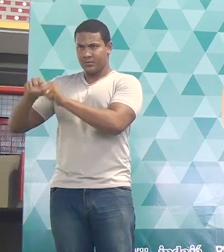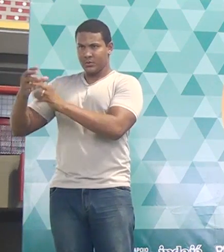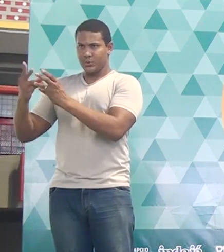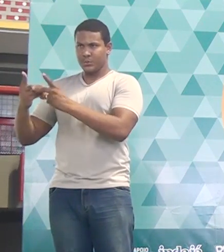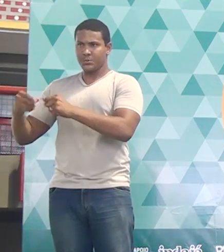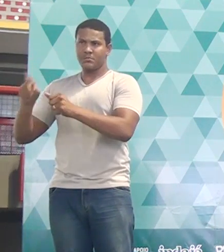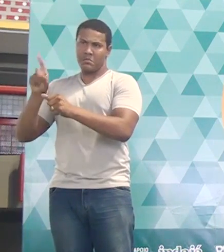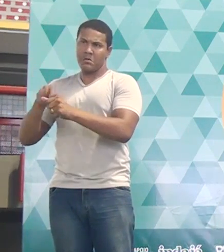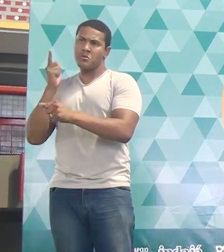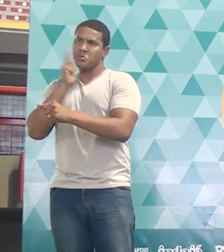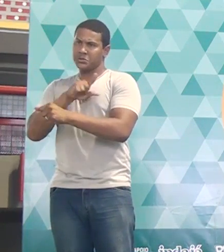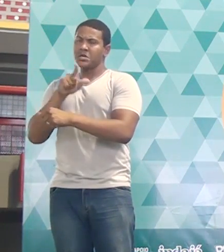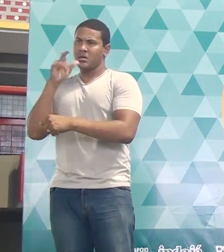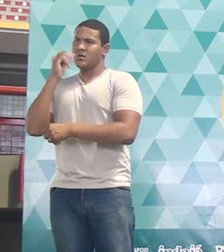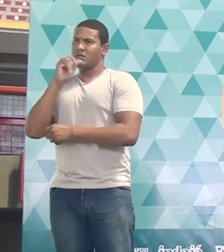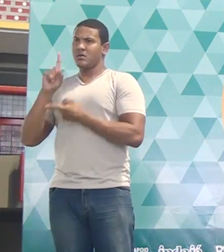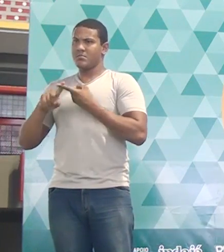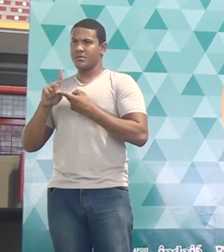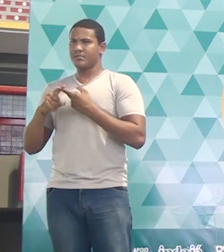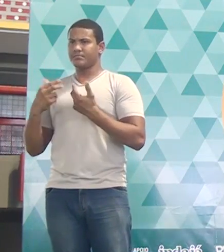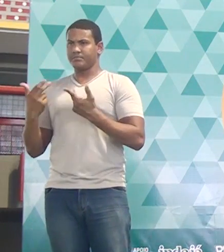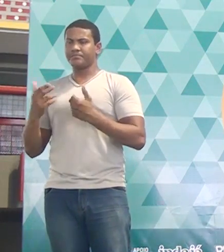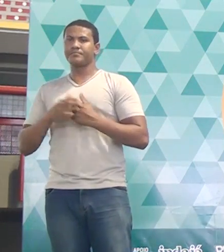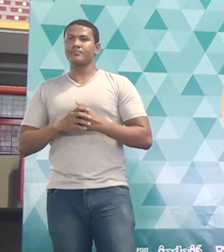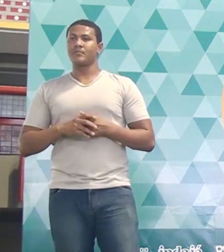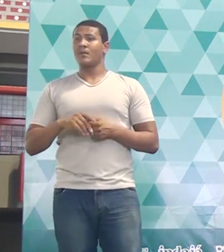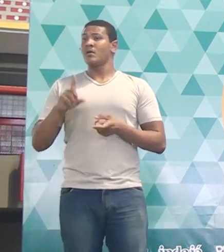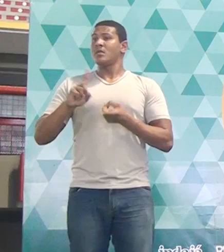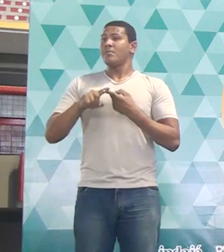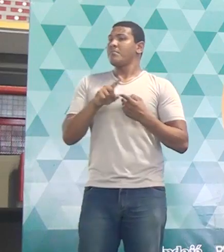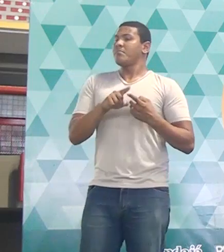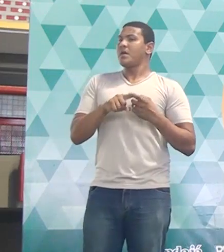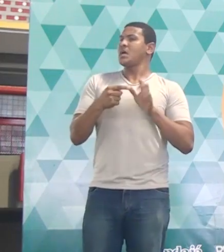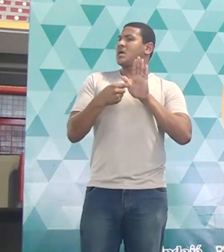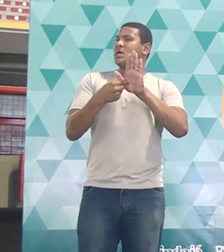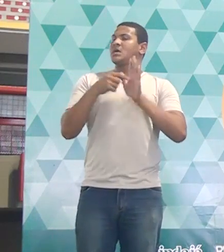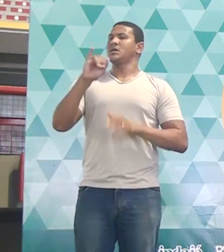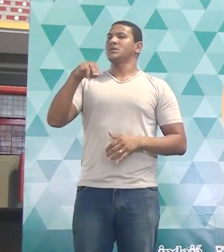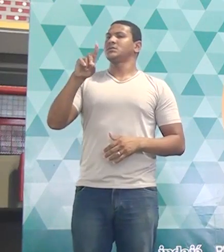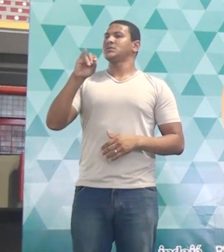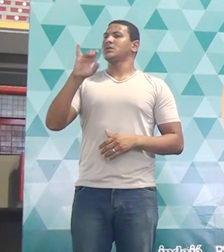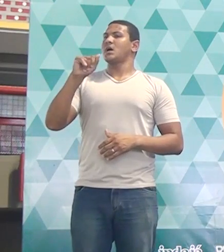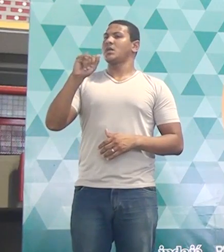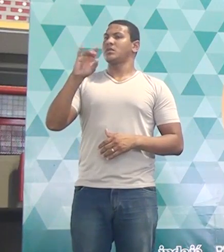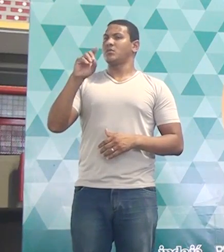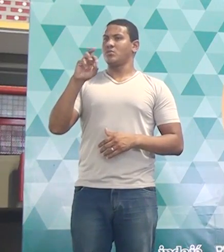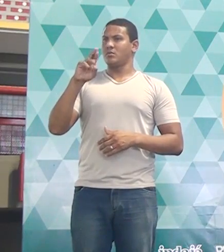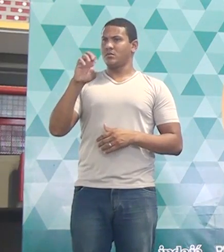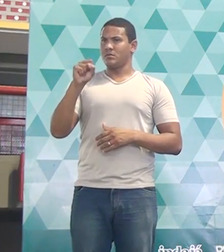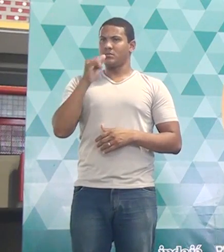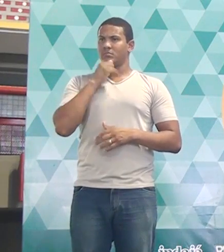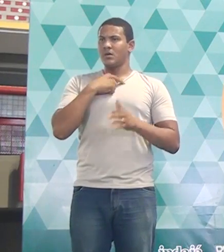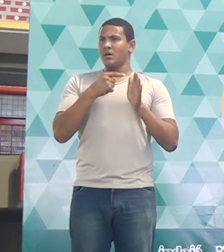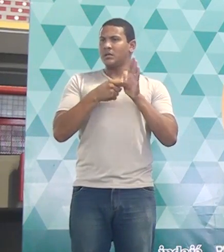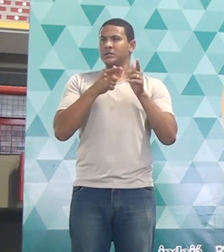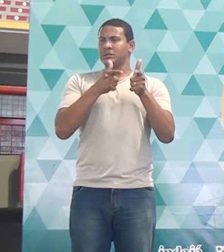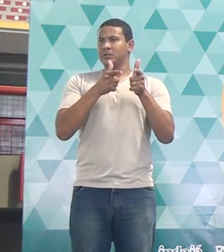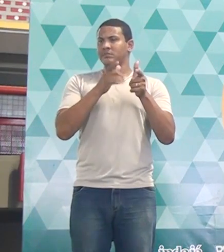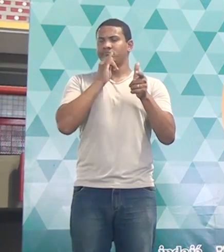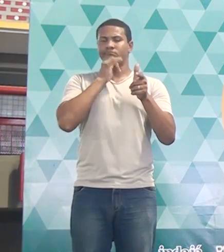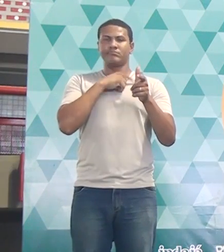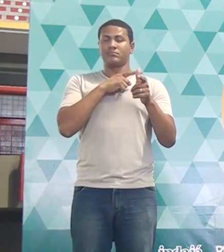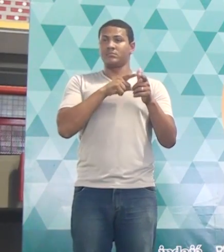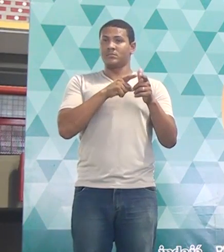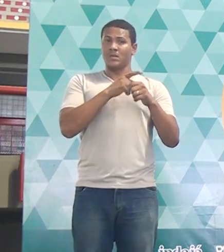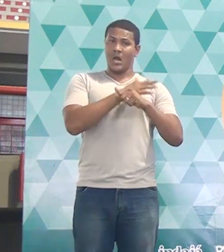E indicadores. Ambos mudam a cor do indicador, mas quando o ácido muda, a base recupera. Quando a